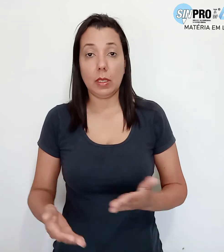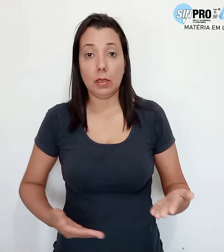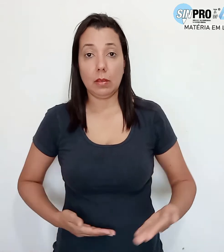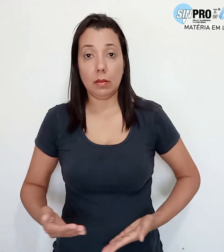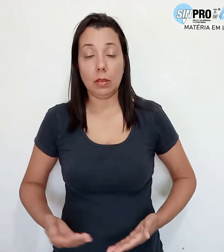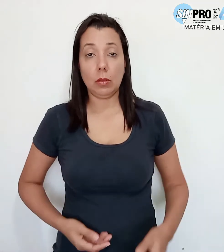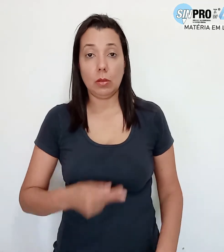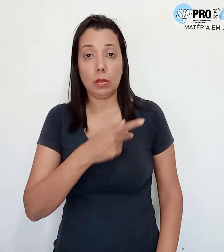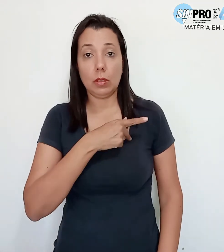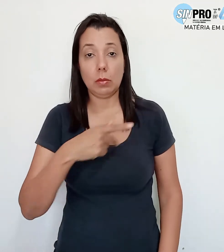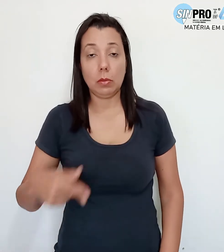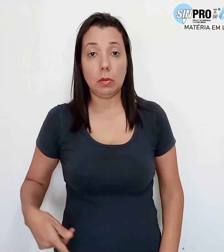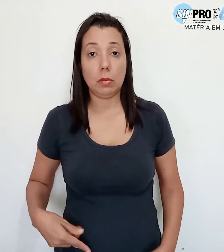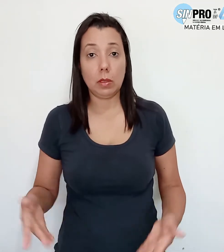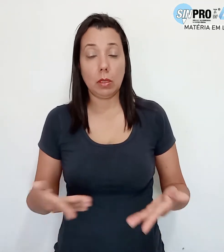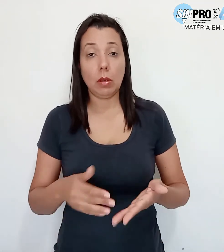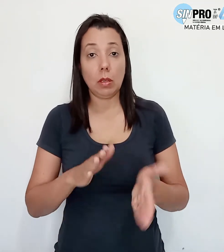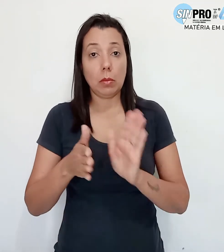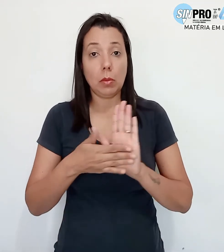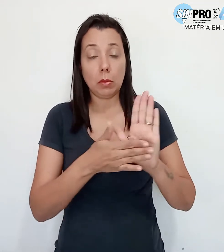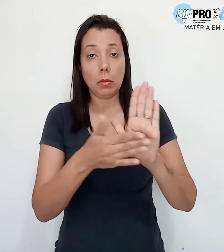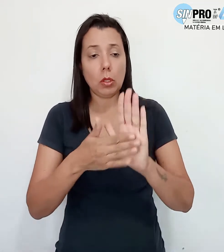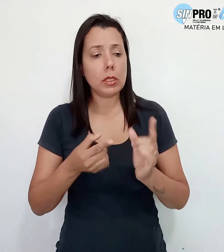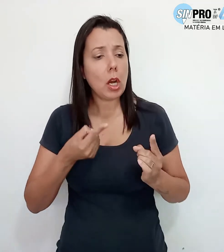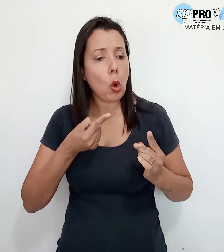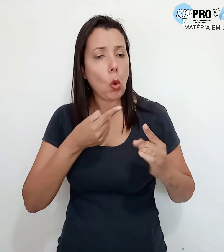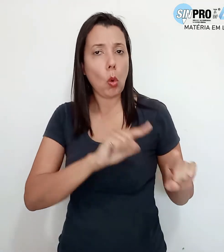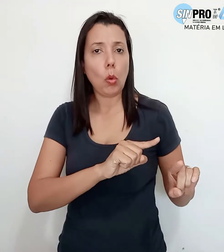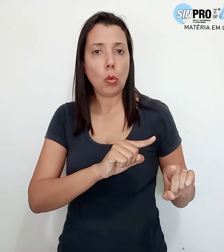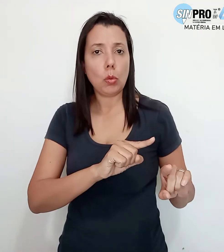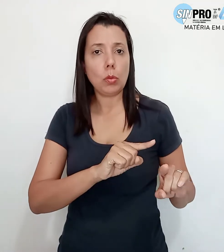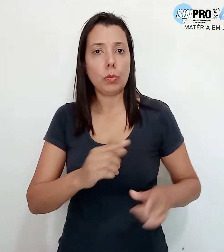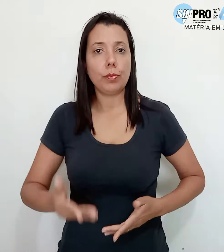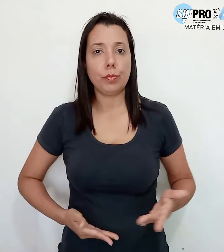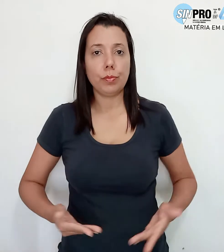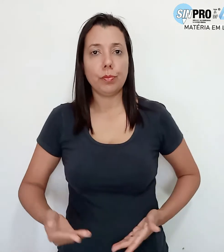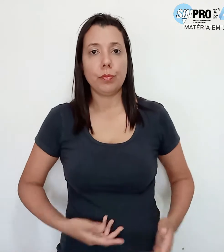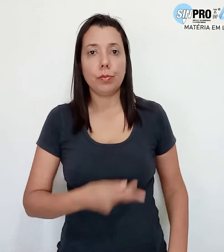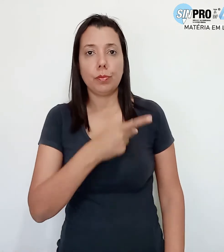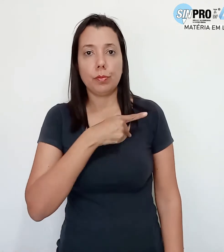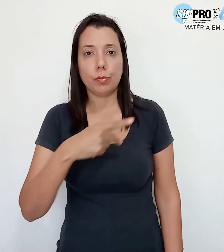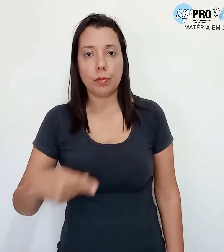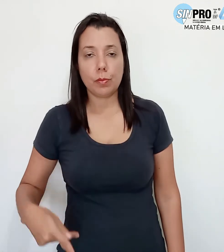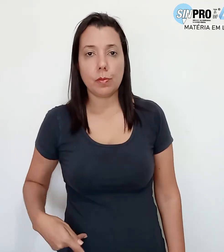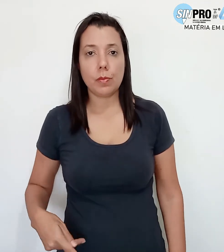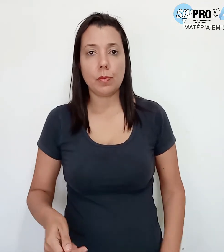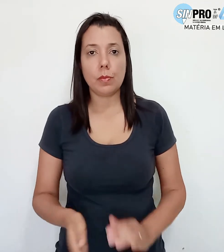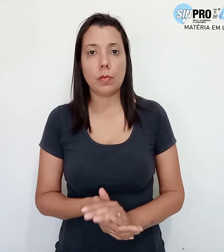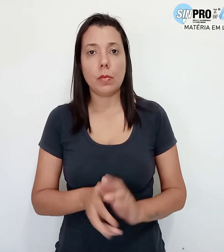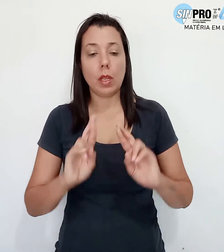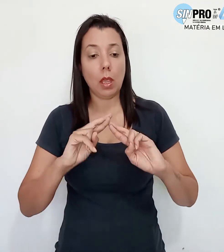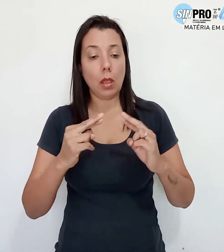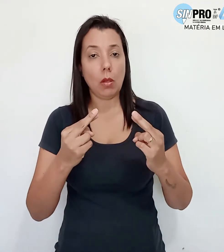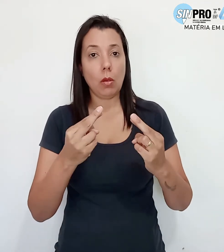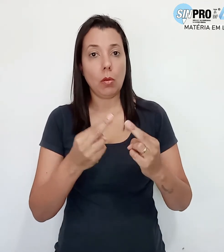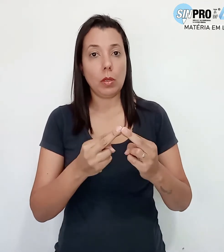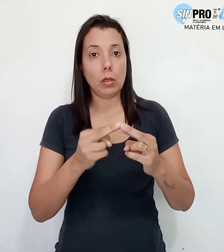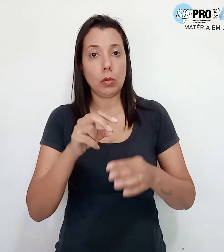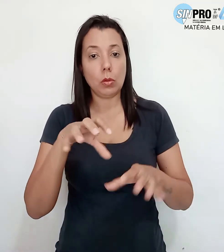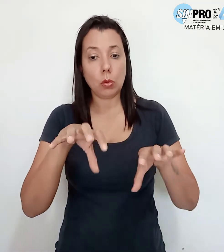Servidores públicos dão largada em campanha contra o fim dos serviços públicos. Reunidos no canteiro central